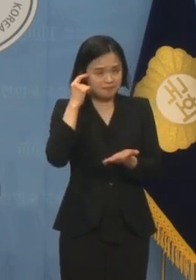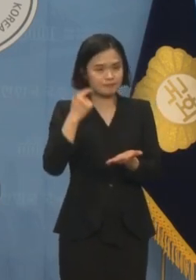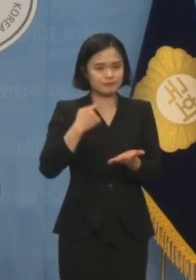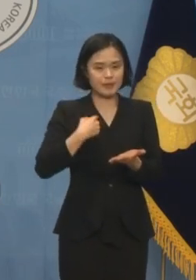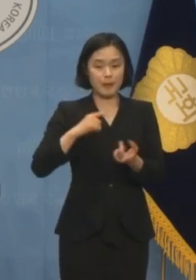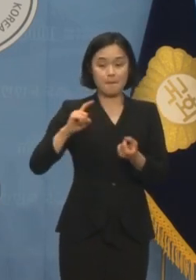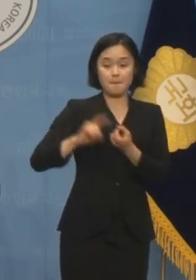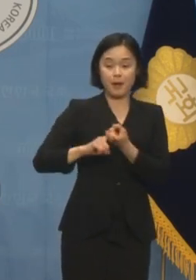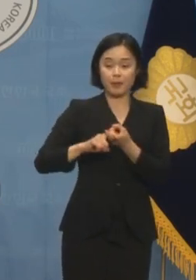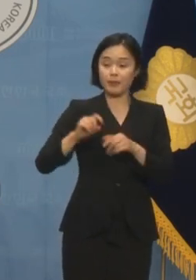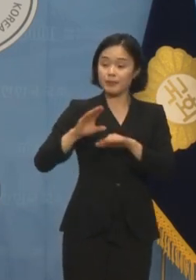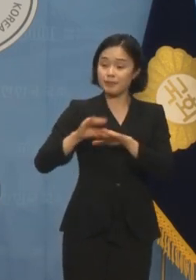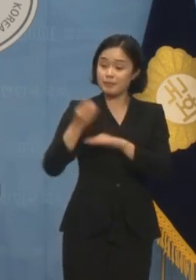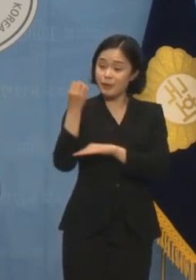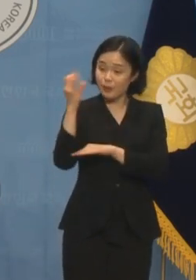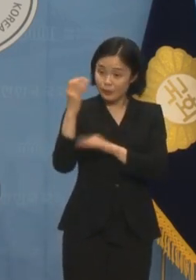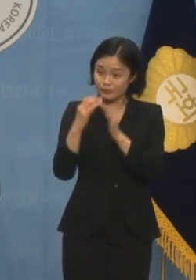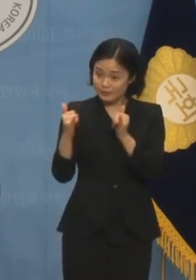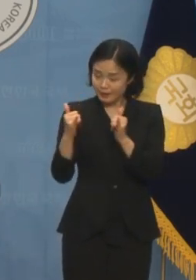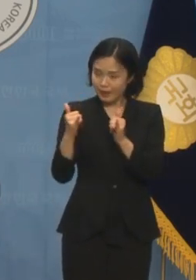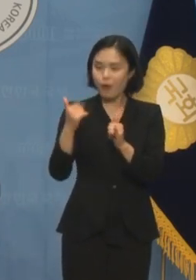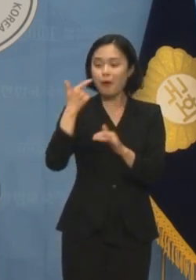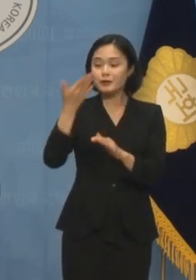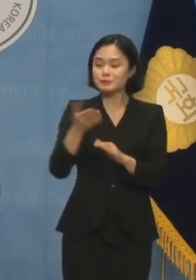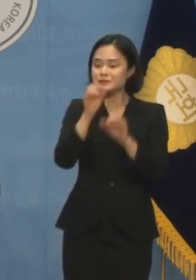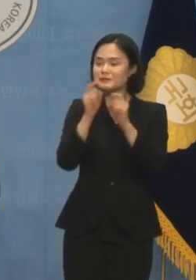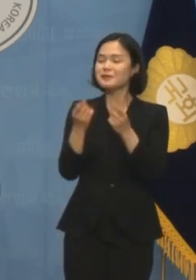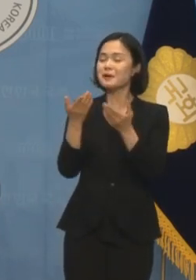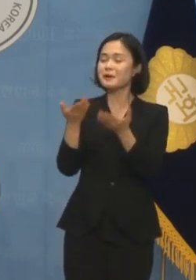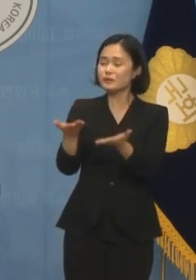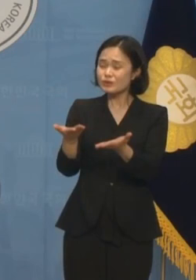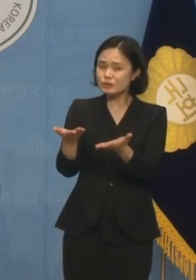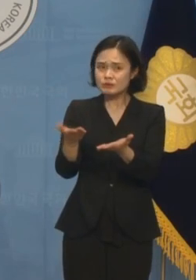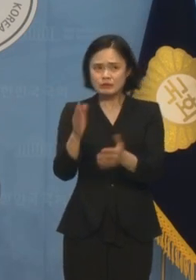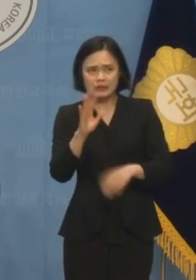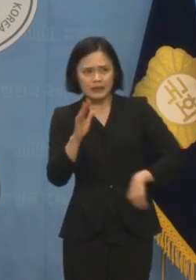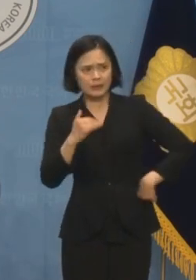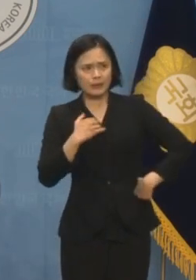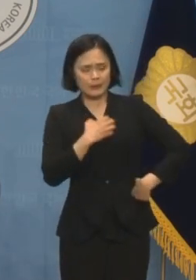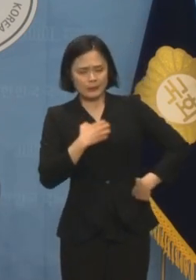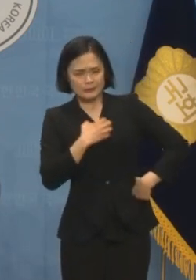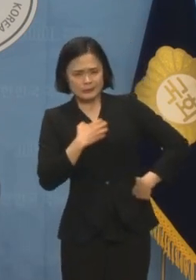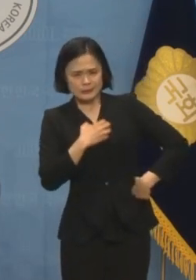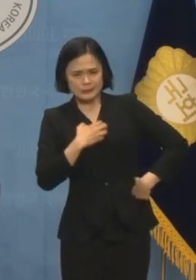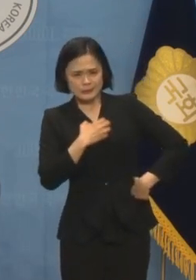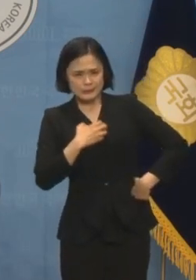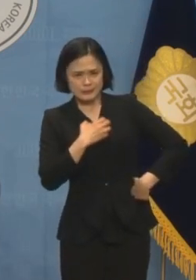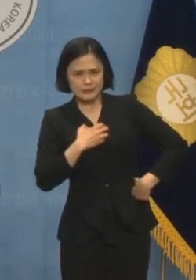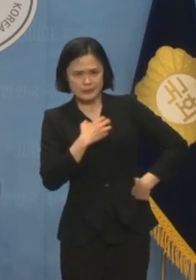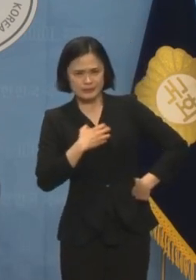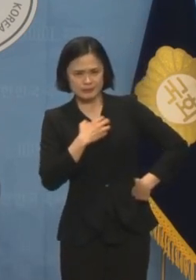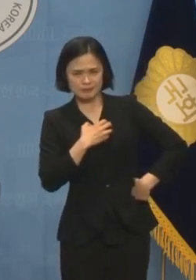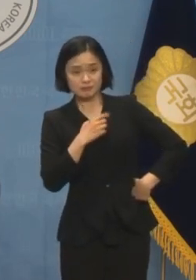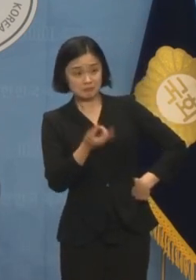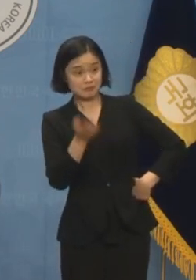언론사와 기자들에게만 질문 기회를 주지 않을까 걱정했는데 기우였습니다. 잘하셨습니다.